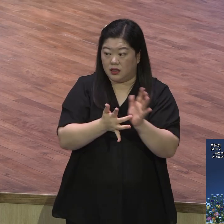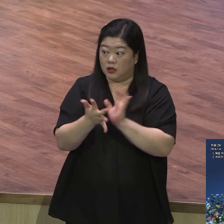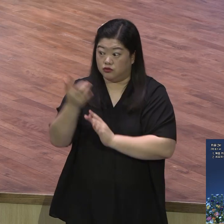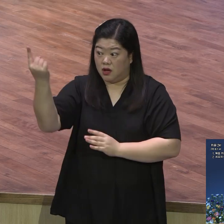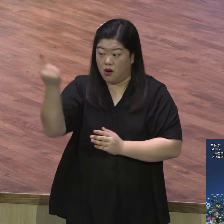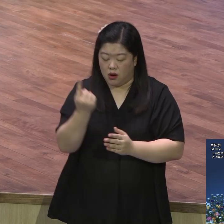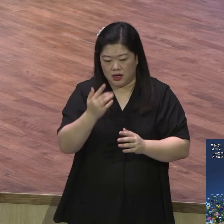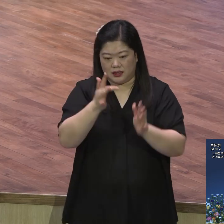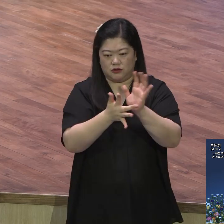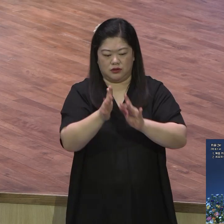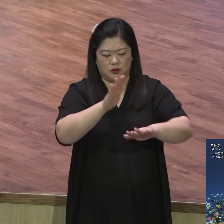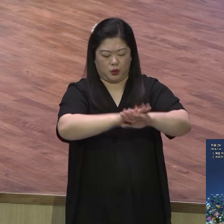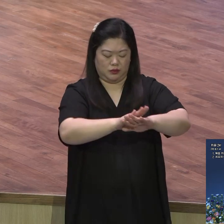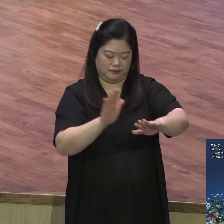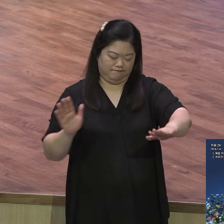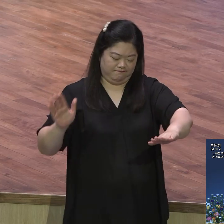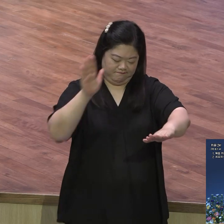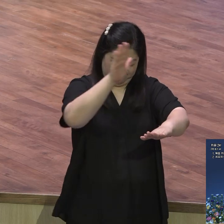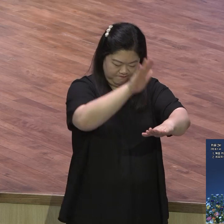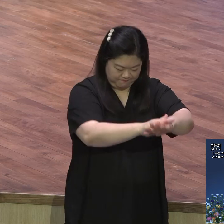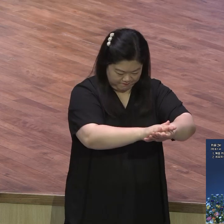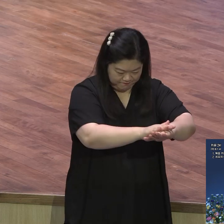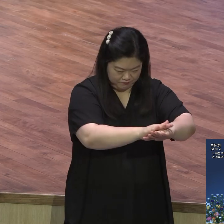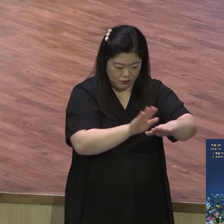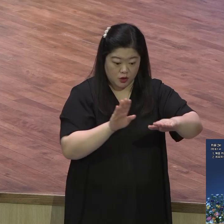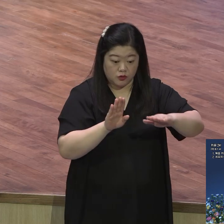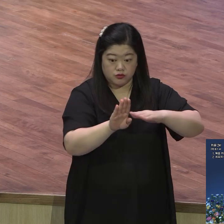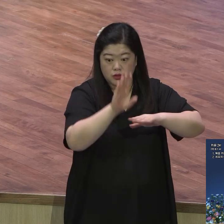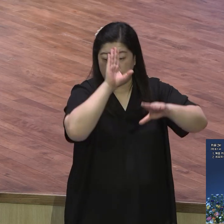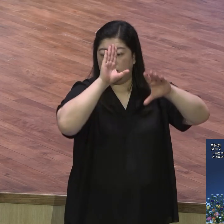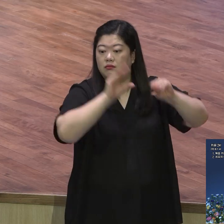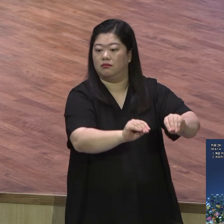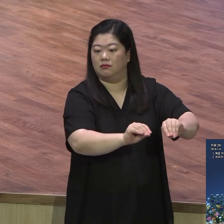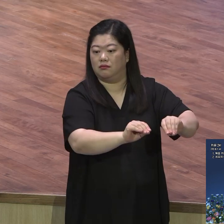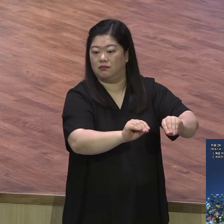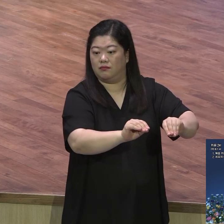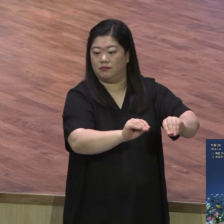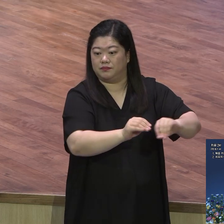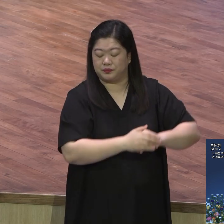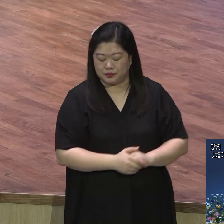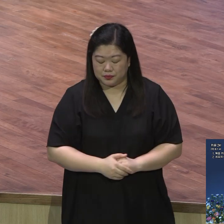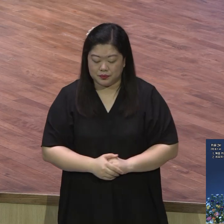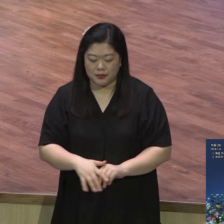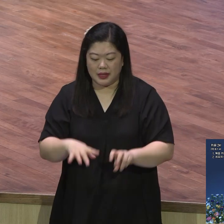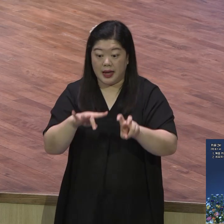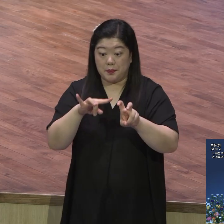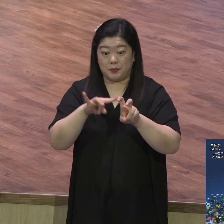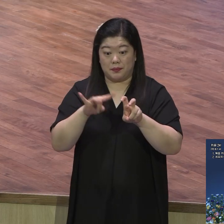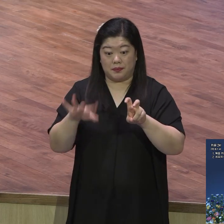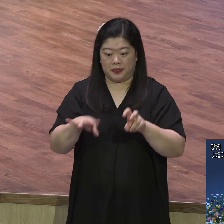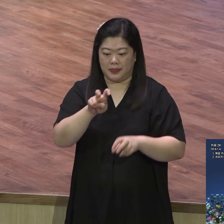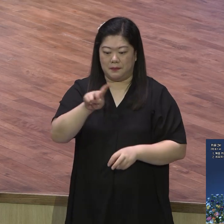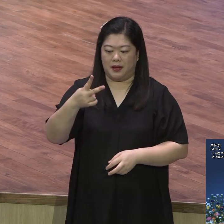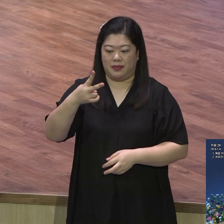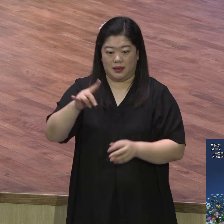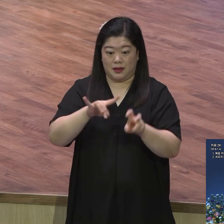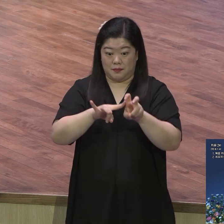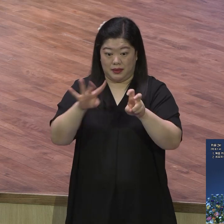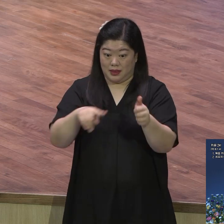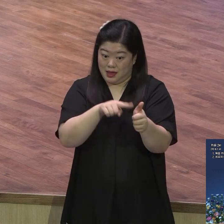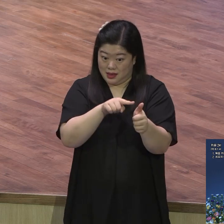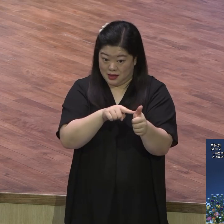들었다. 말씀하고 있어요. 마태는 또 다른 치유사건을 통해서 예수님의 신적 권위를